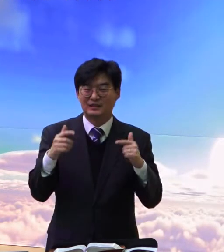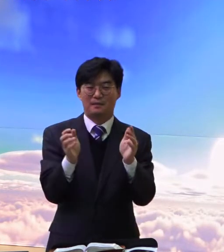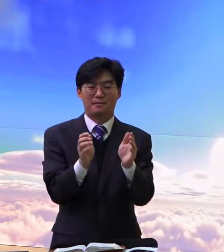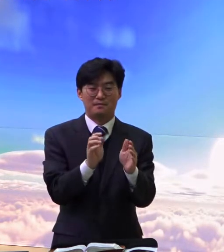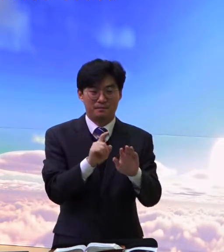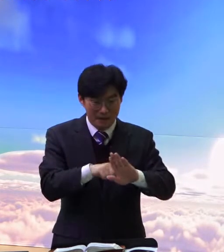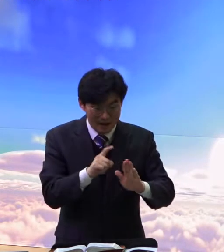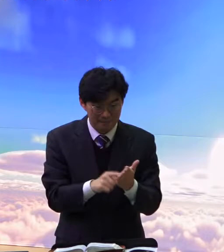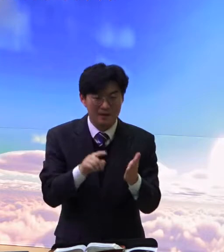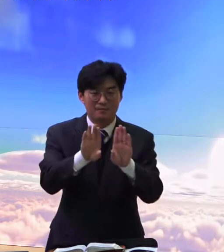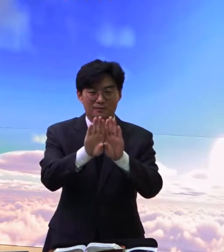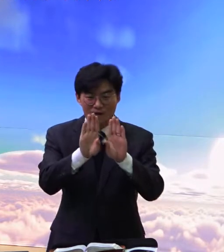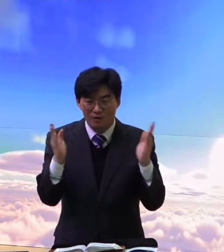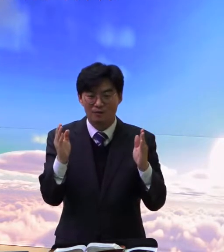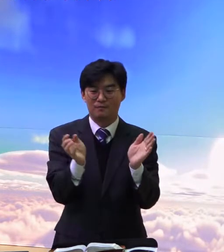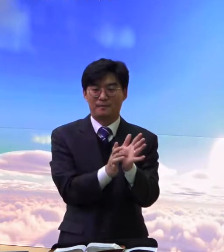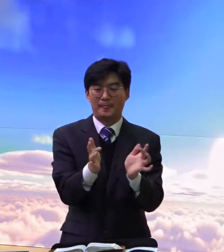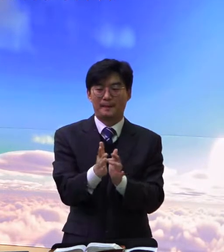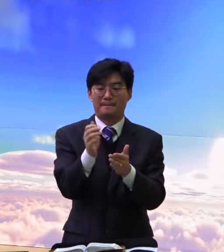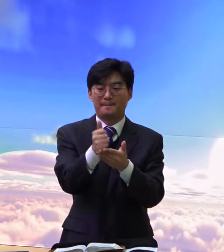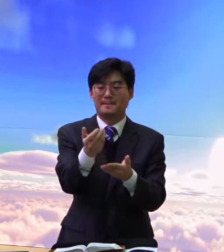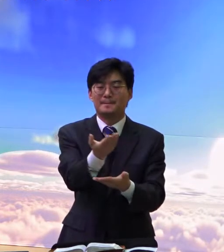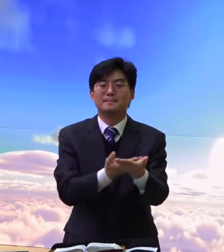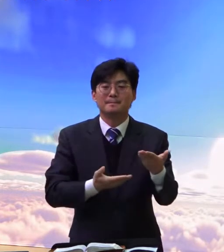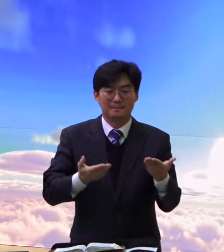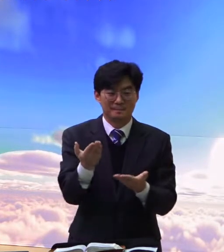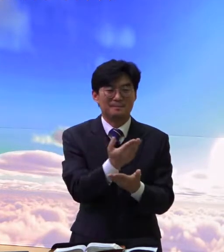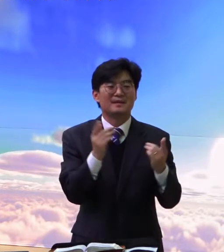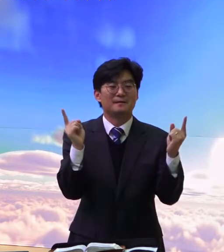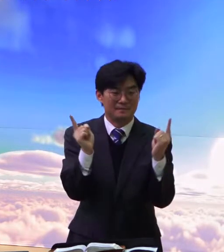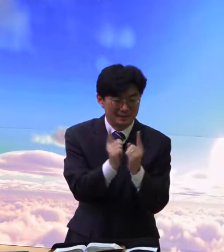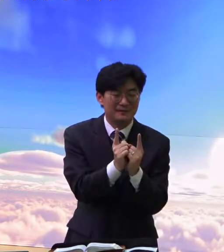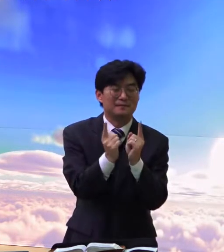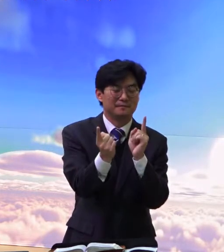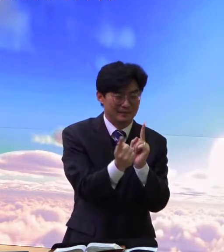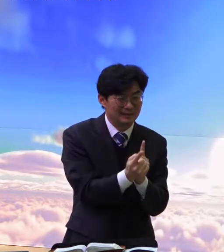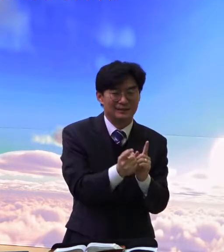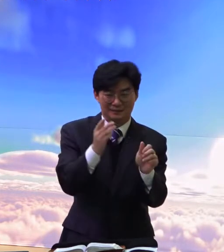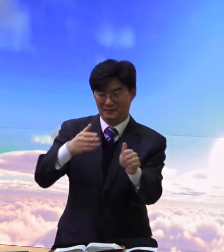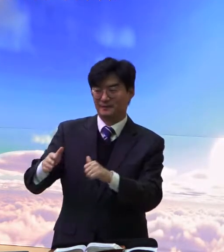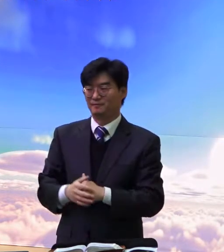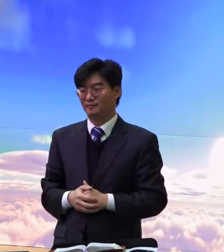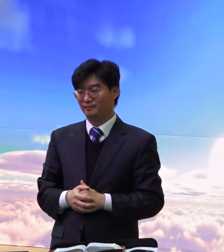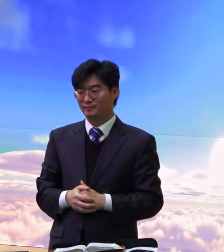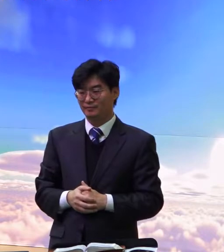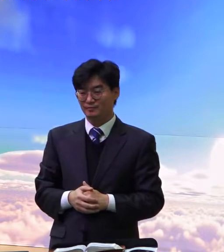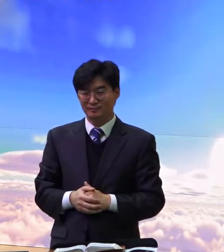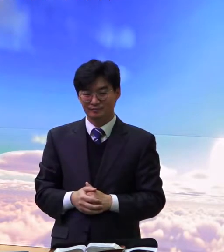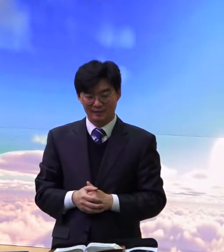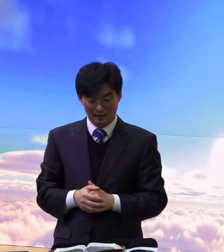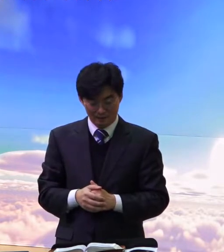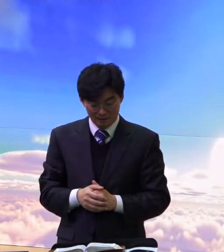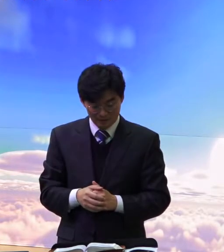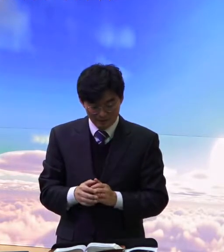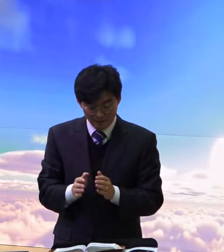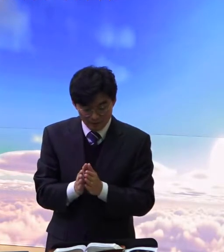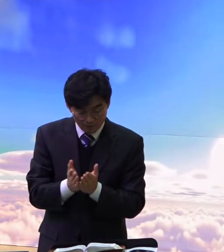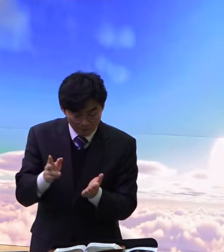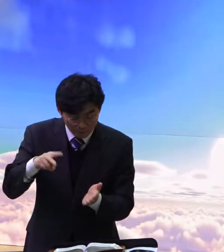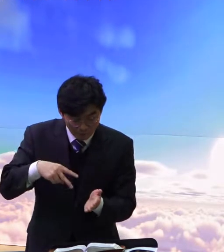그러면 오늘 본문에서 보면 목자들이 예수님을 어디에서 만났습니까? 목자들이 달려가서